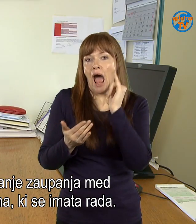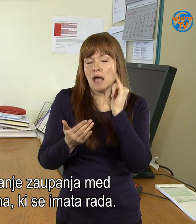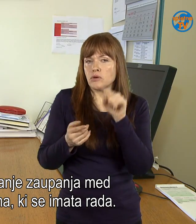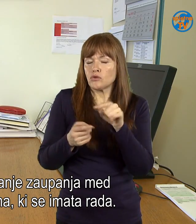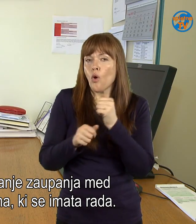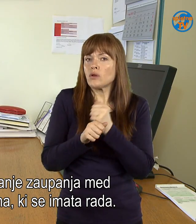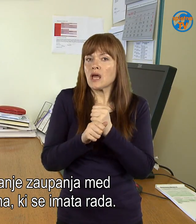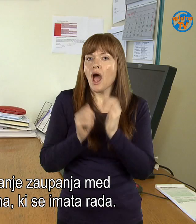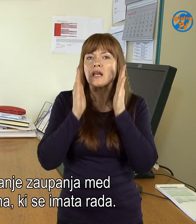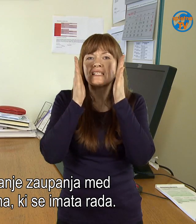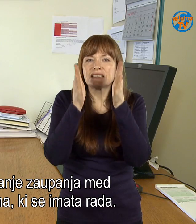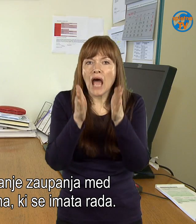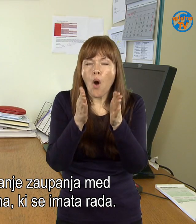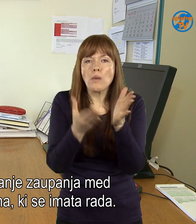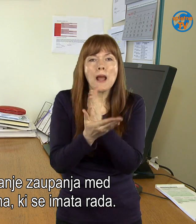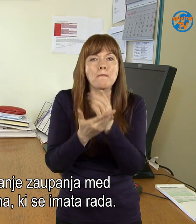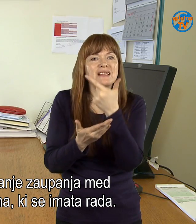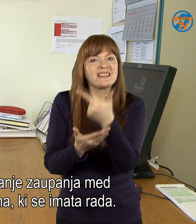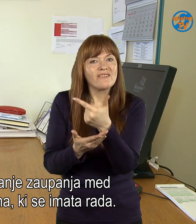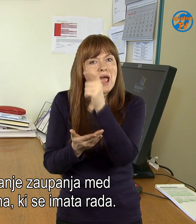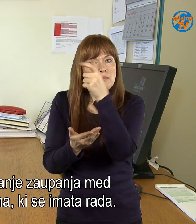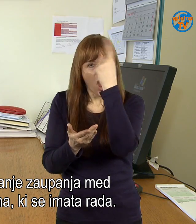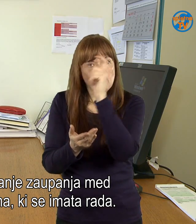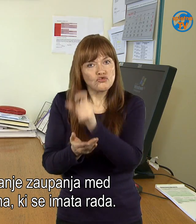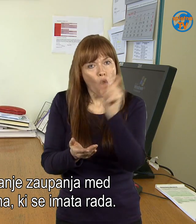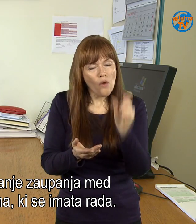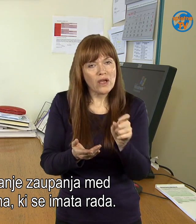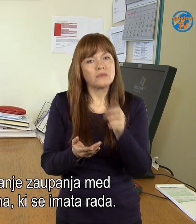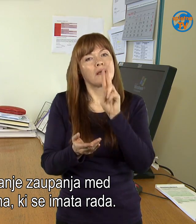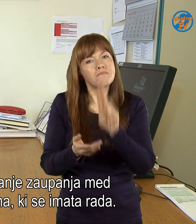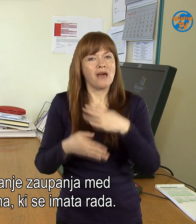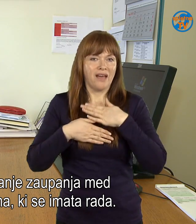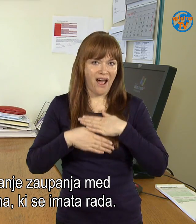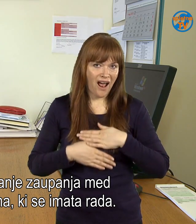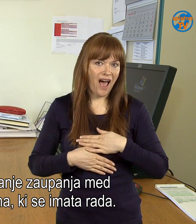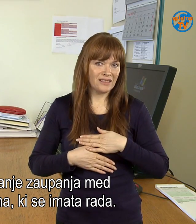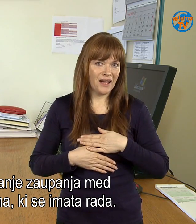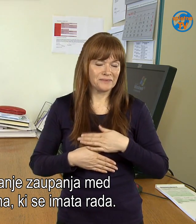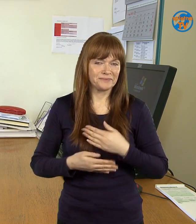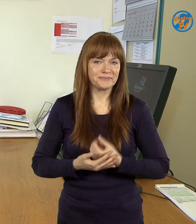dejanje zaupanja med dvema človekoma, ki se imata rada.